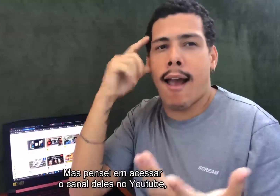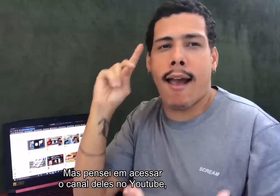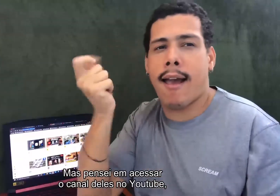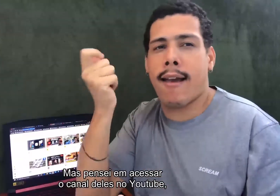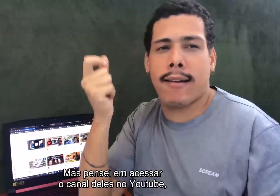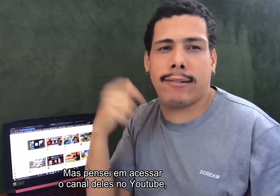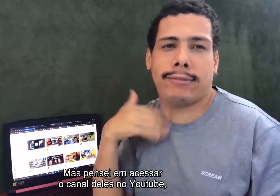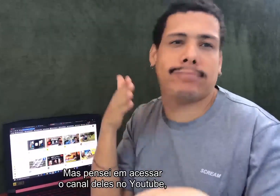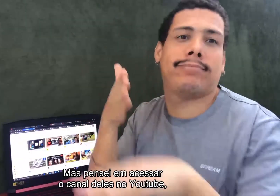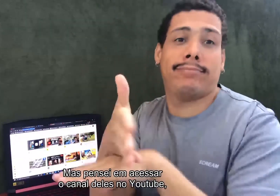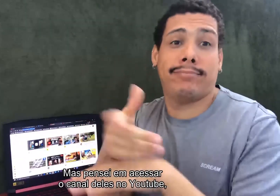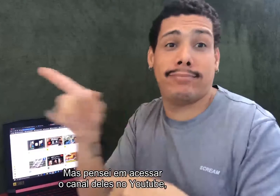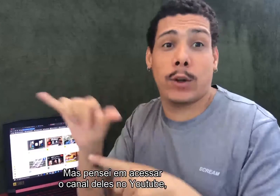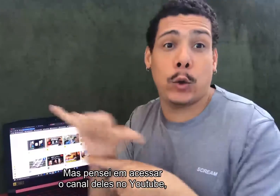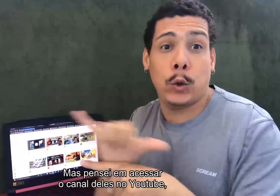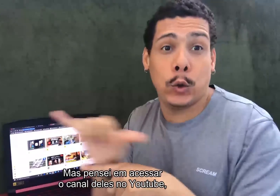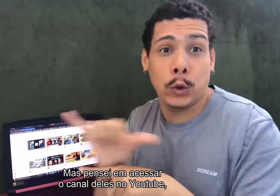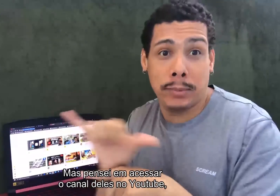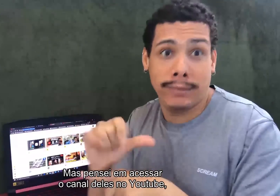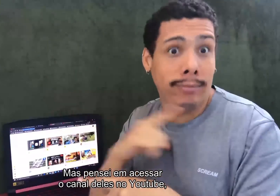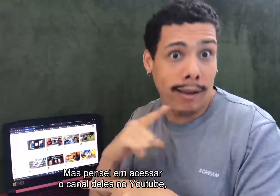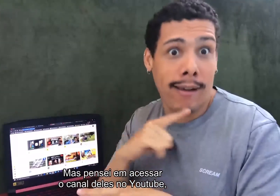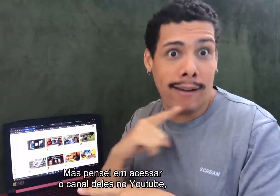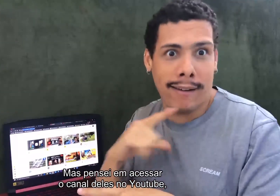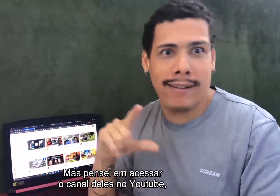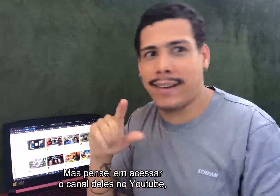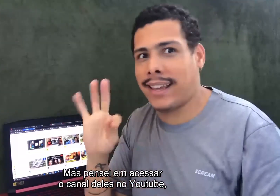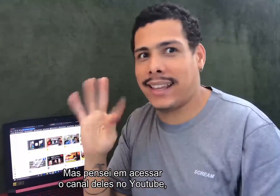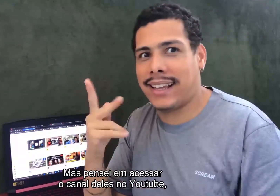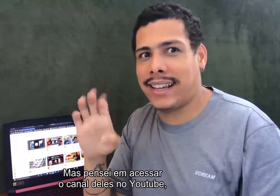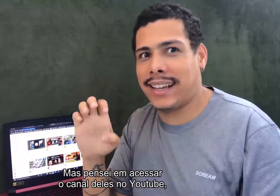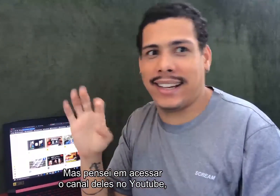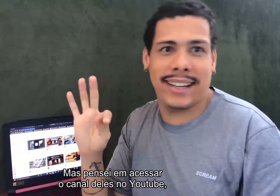Mas eu pensei em acessar o canal deles no YouTube.